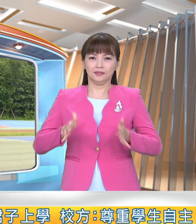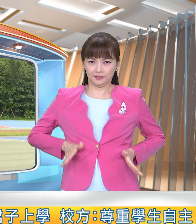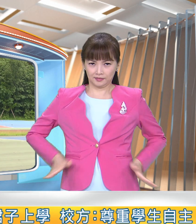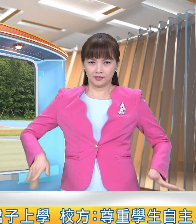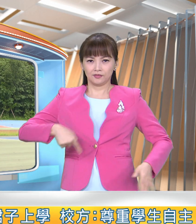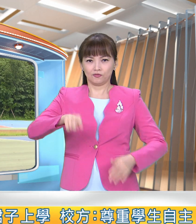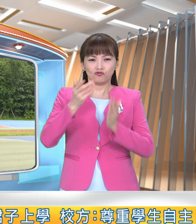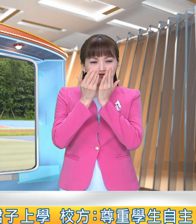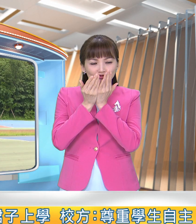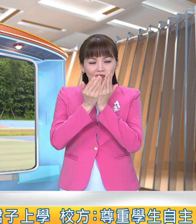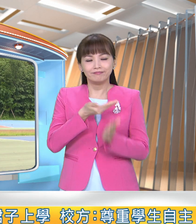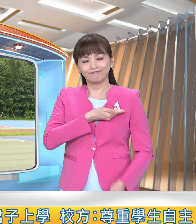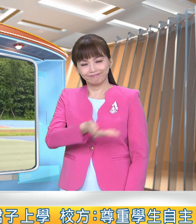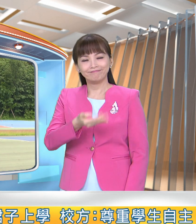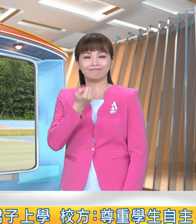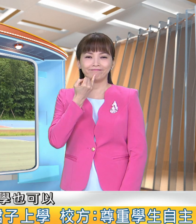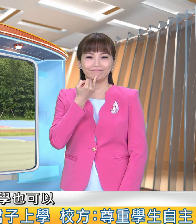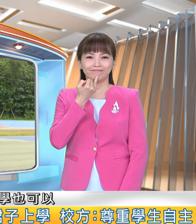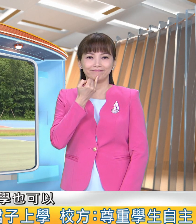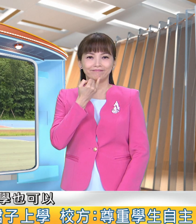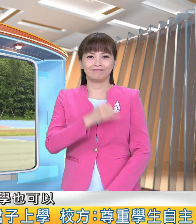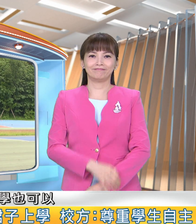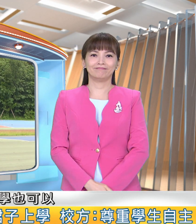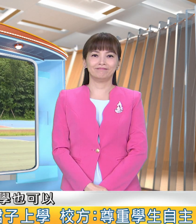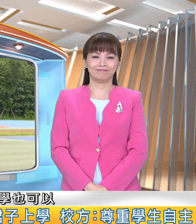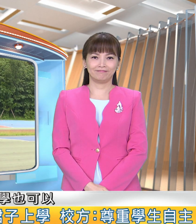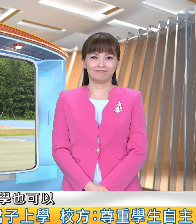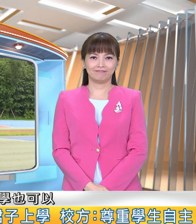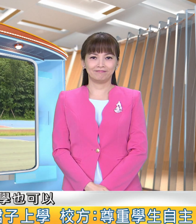是男学生想要穿裙子来上学也可以。